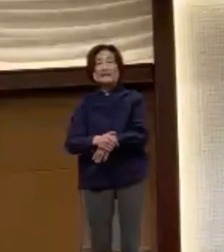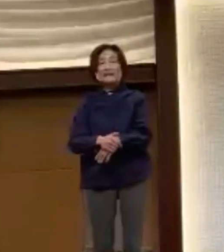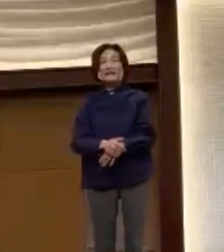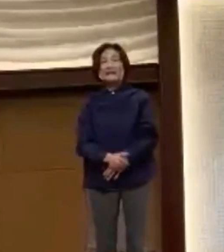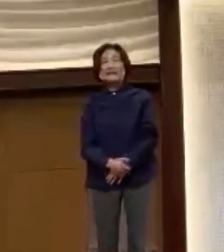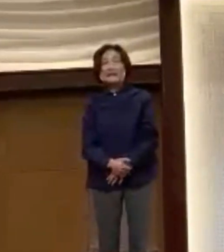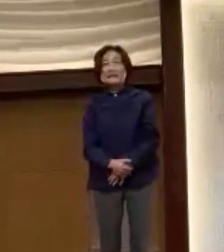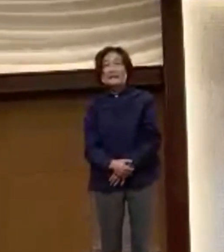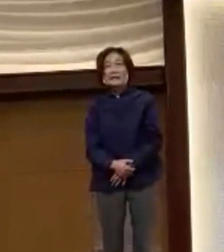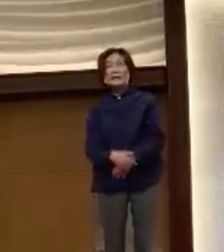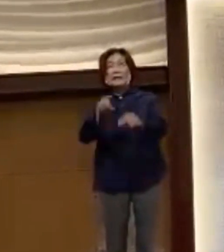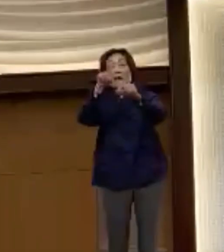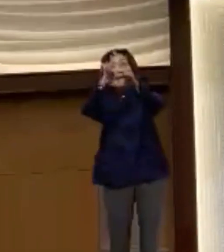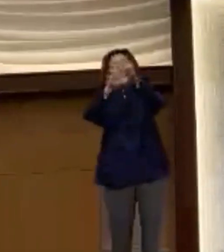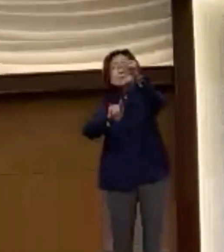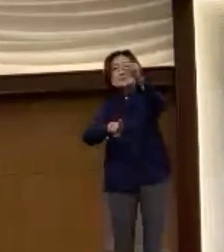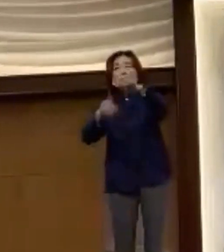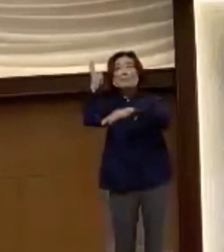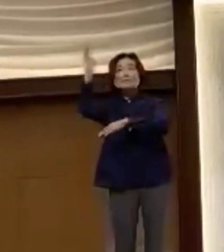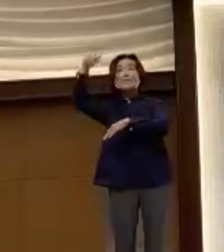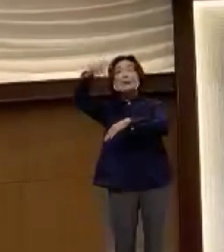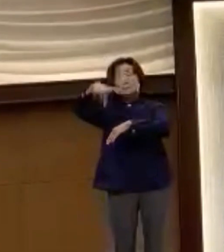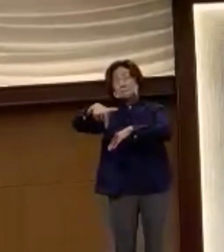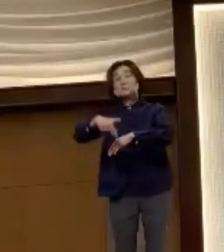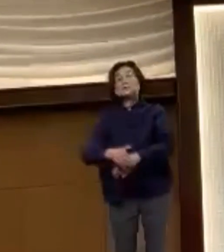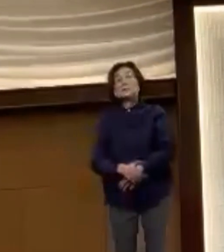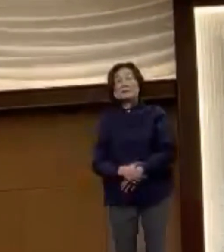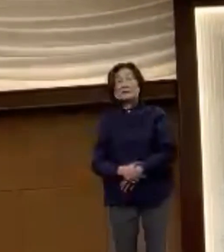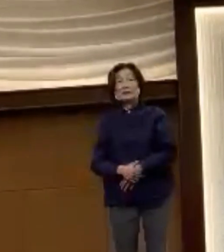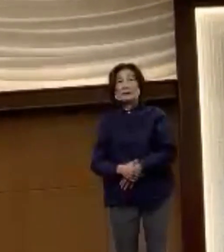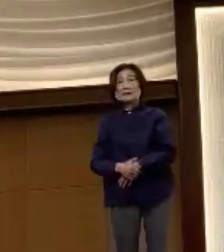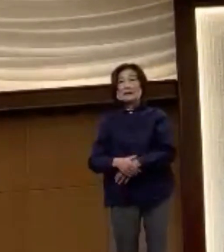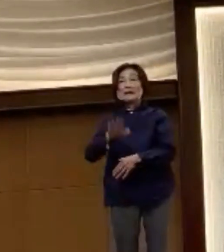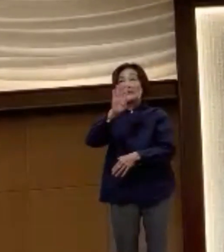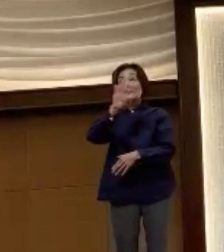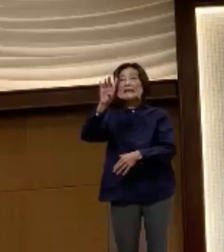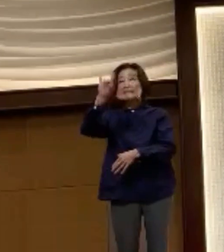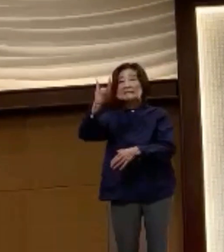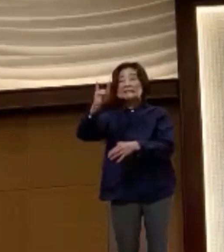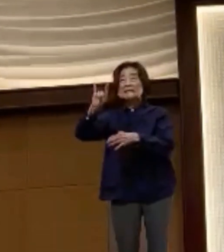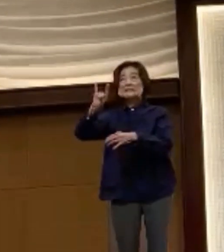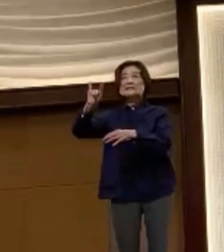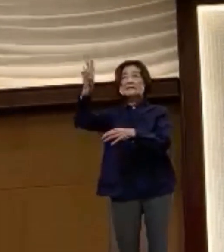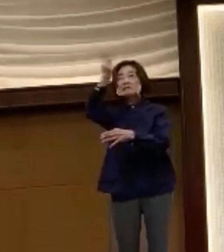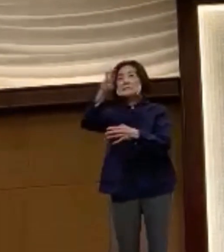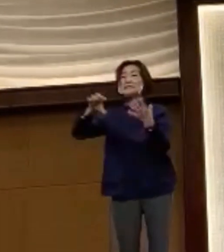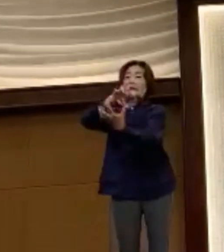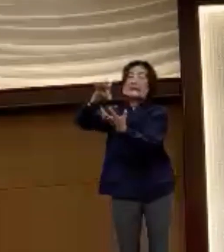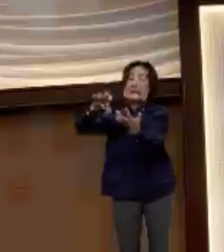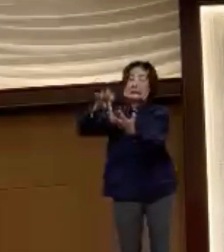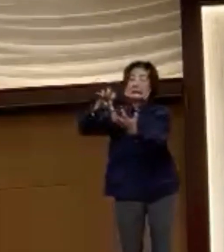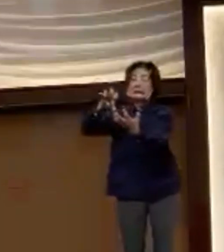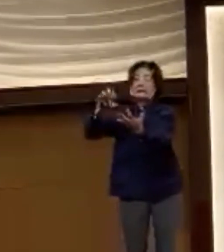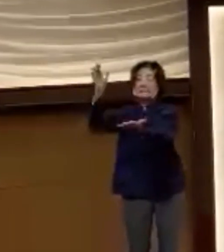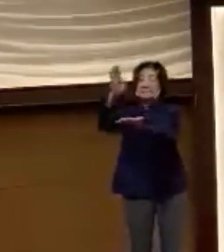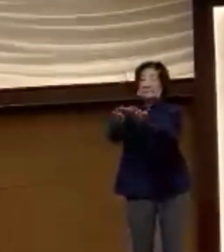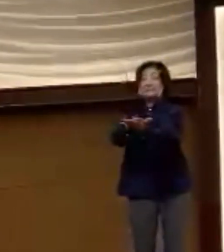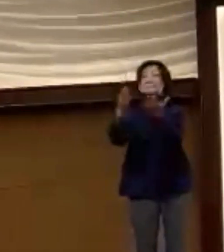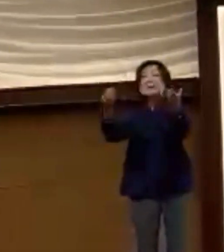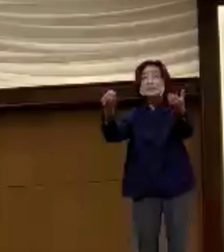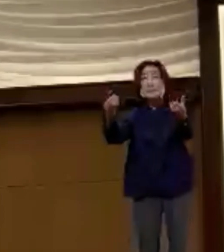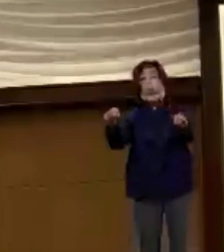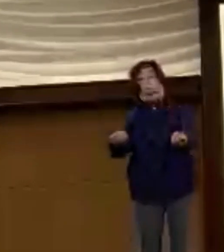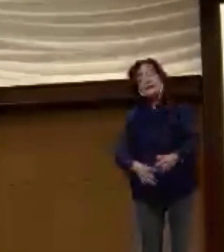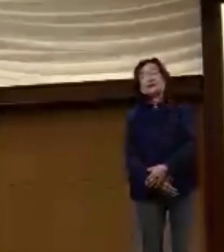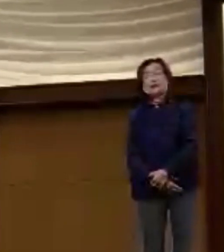。中央政府の方を特例して激甚災害にしました。しかし本劇ではなくて